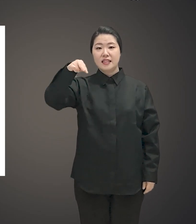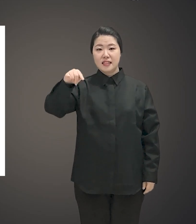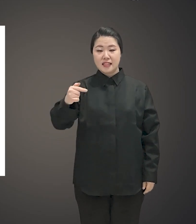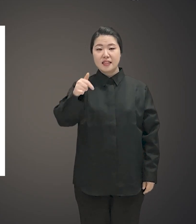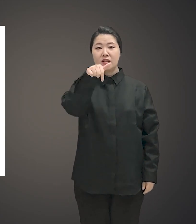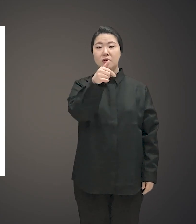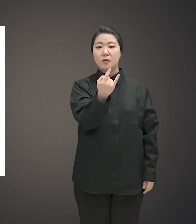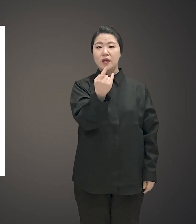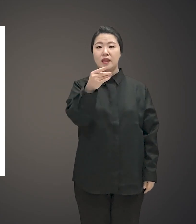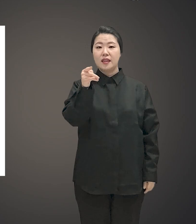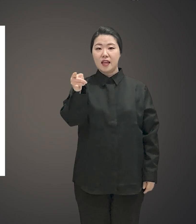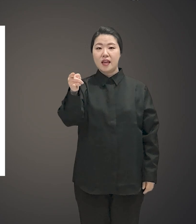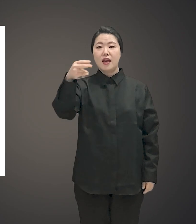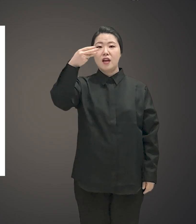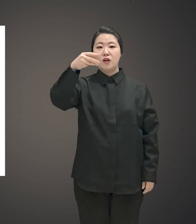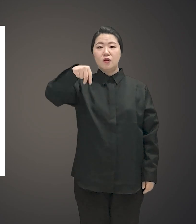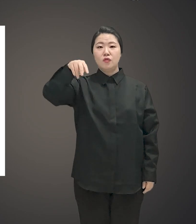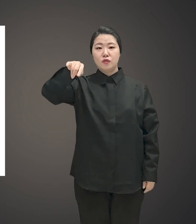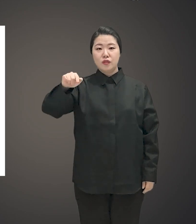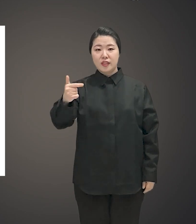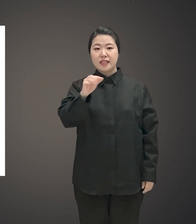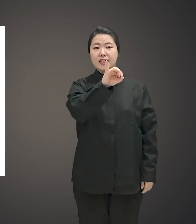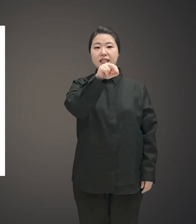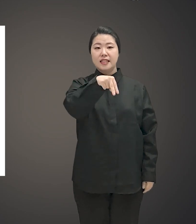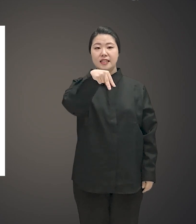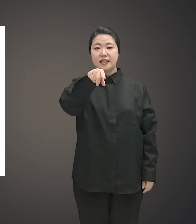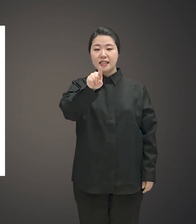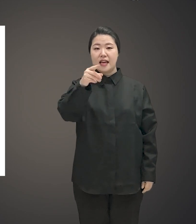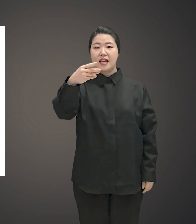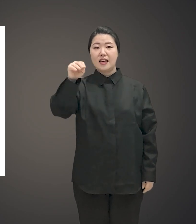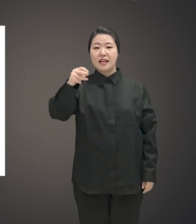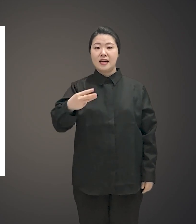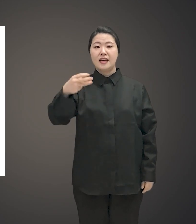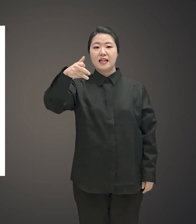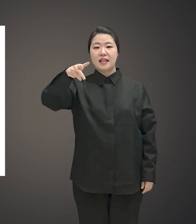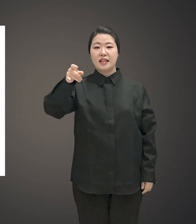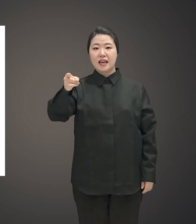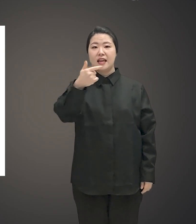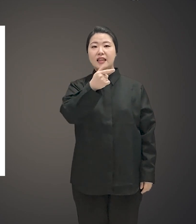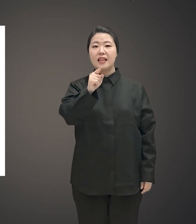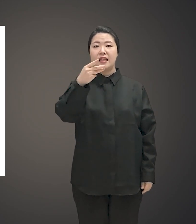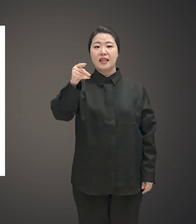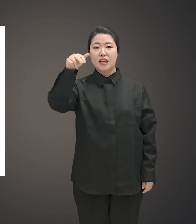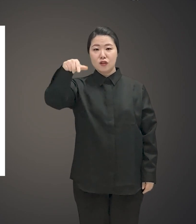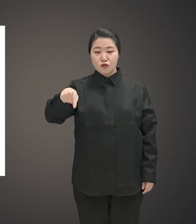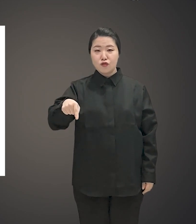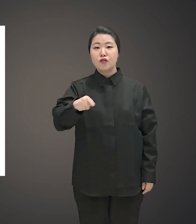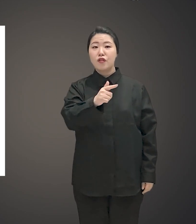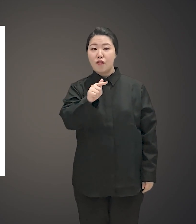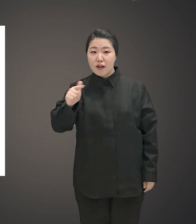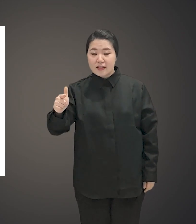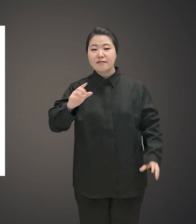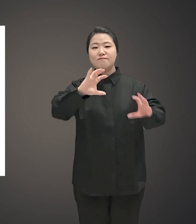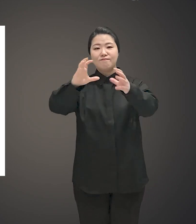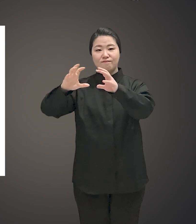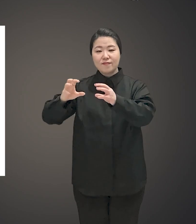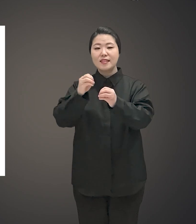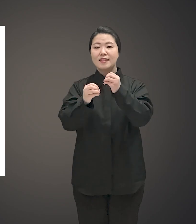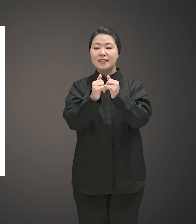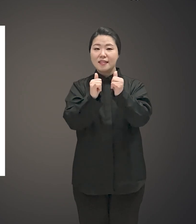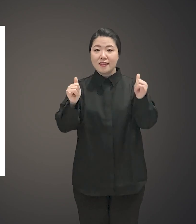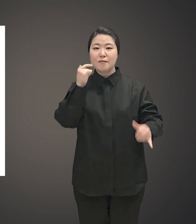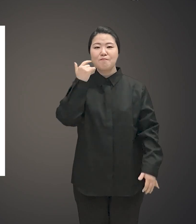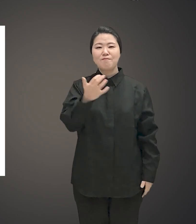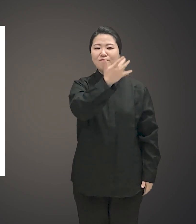괴테, 루신, 고바야시 이사, 라이너 마리아 릴케, 나태주. 세계 여러 나라 시인들의 아름다운